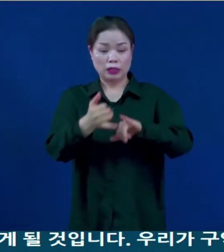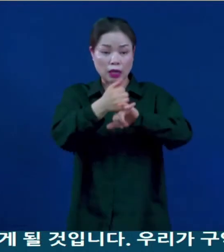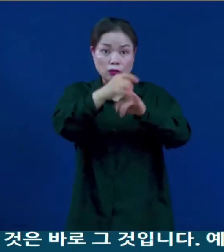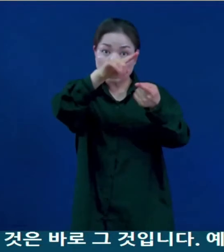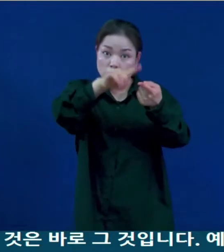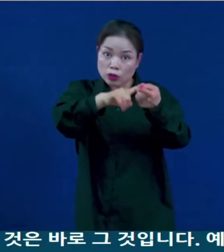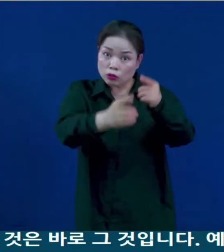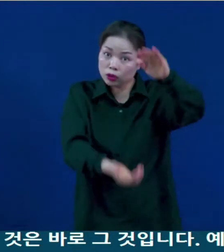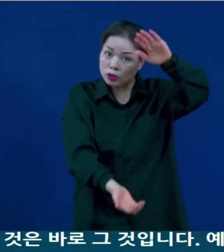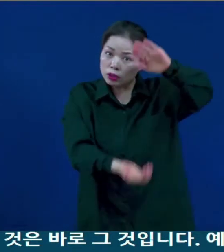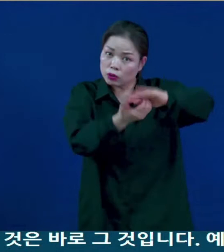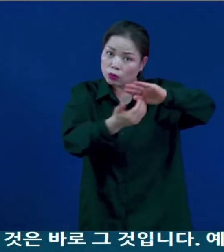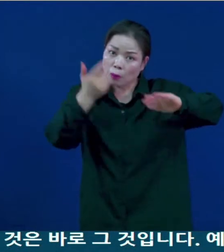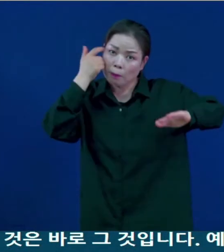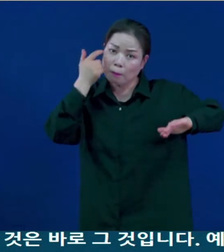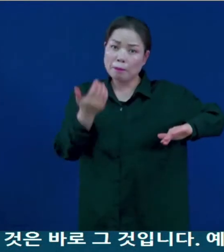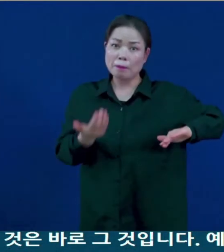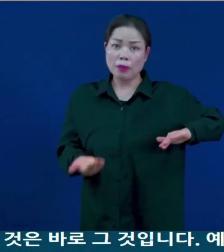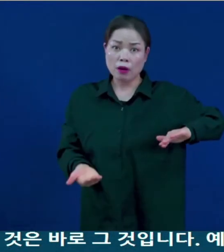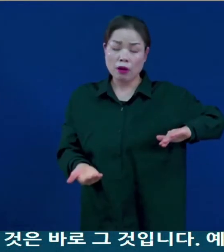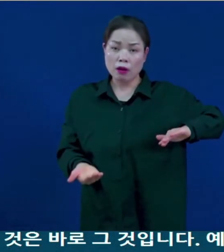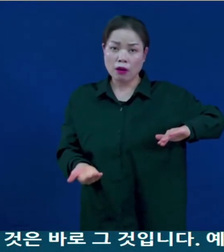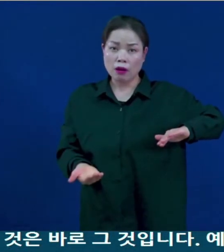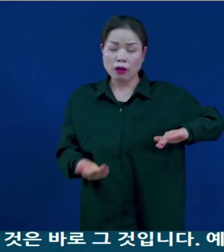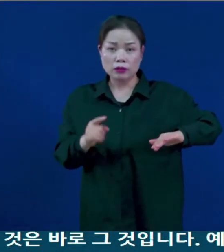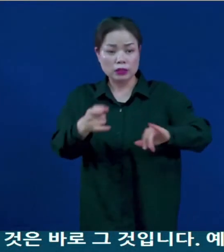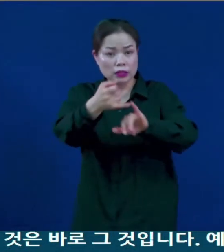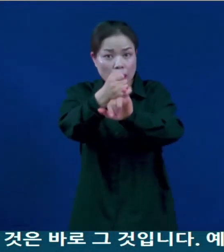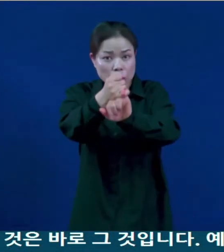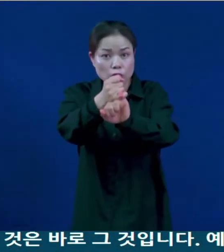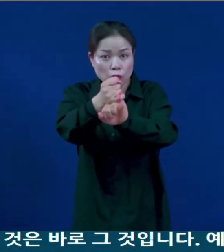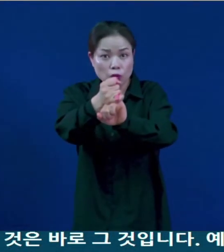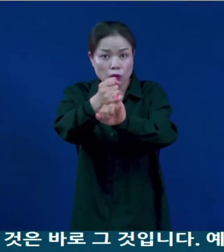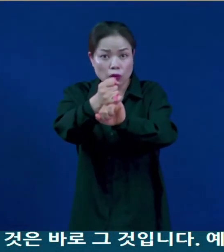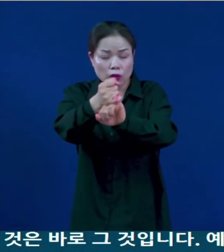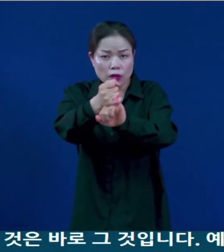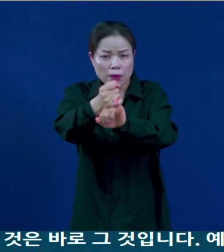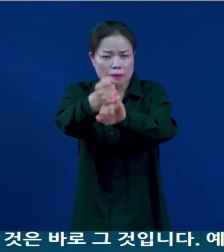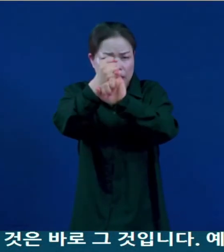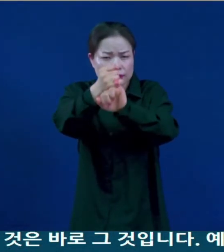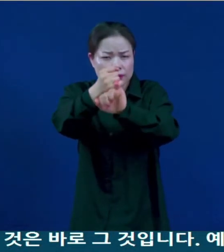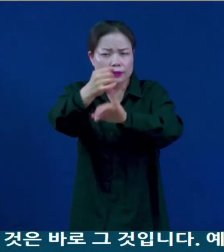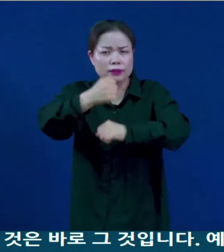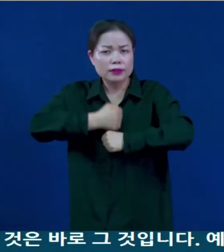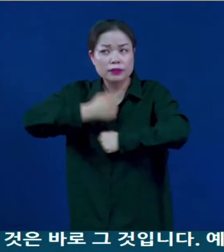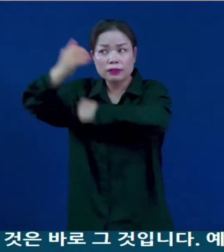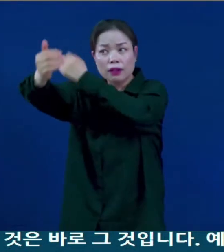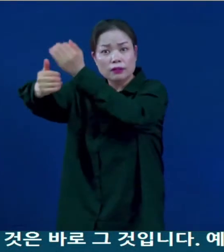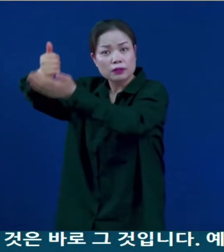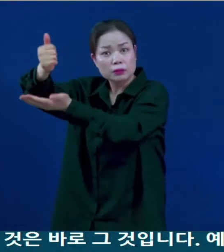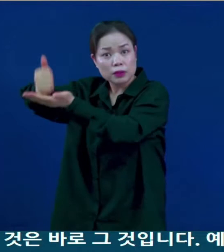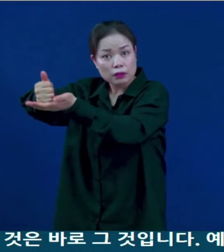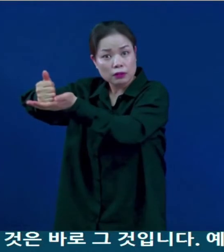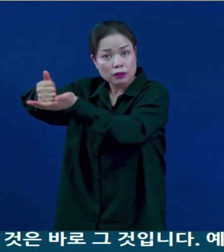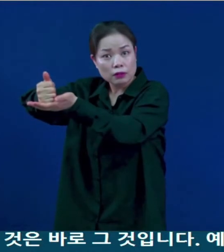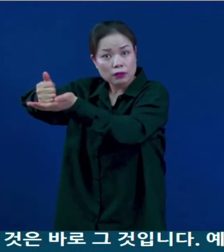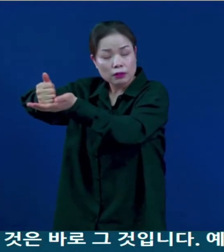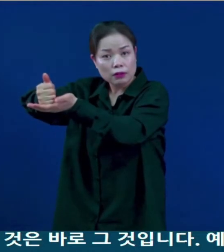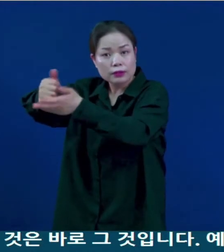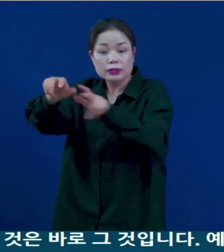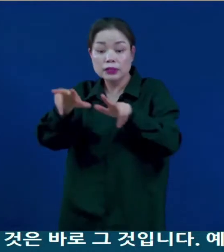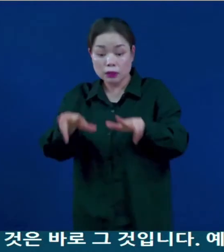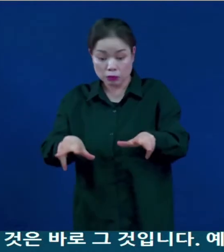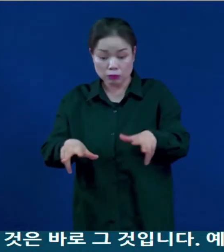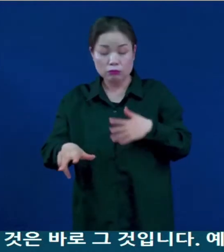약속대로 이루셨는지, 그리고 그 약속을 반드시 지키실 하나님이